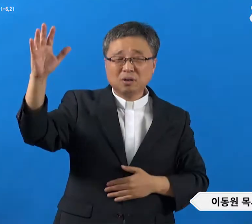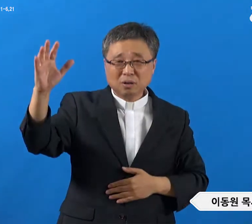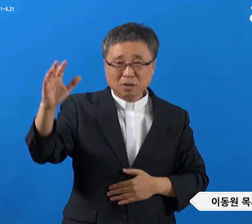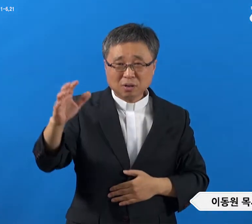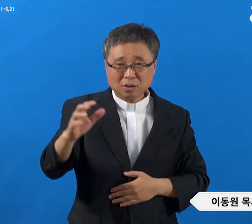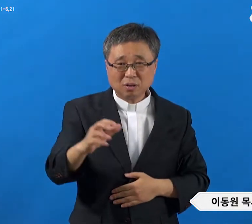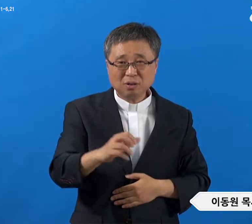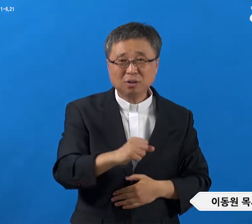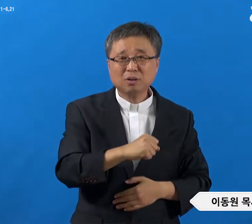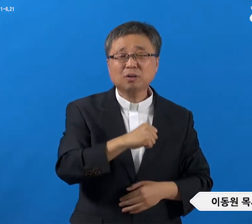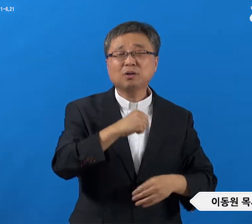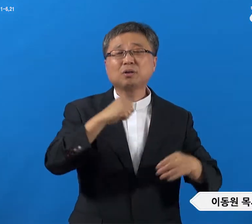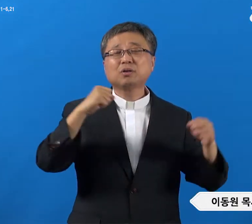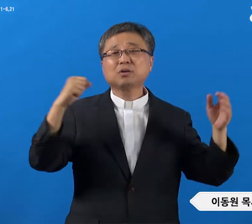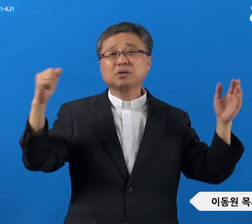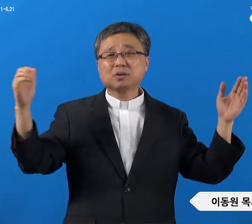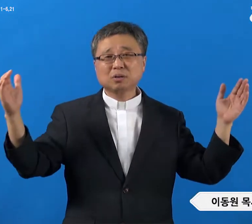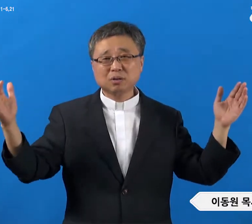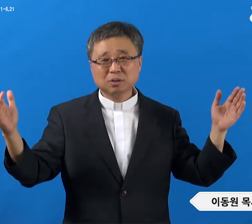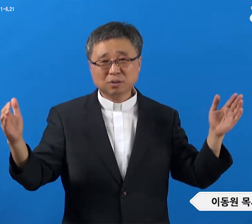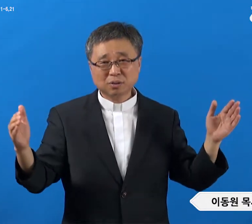광명을